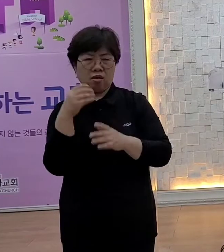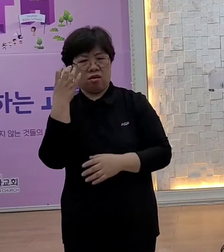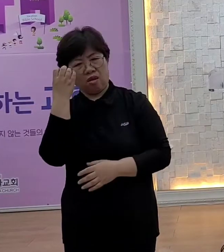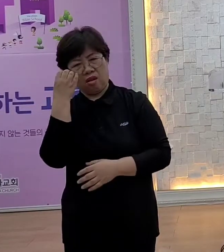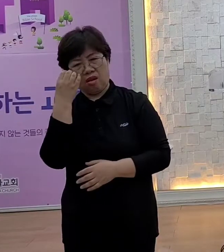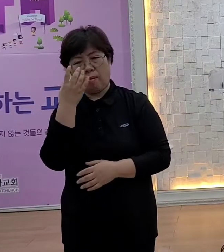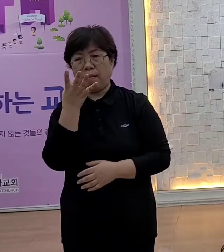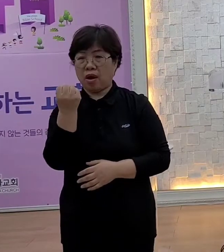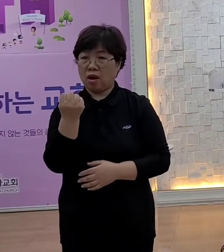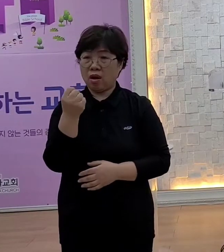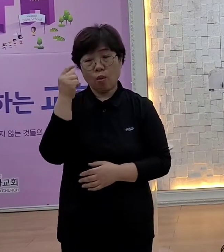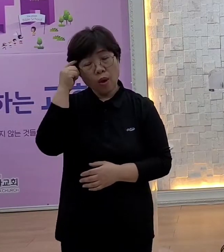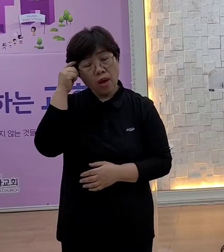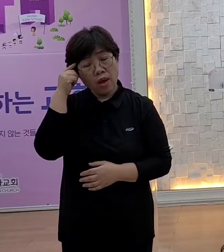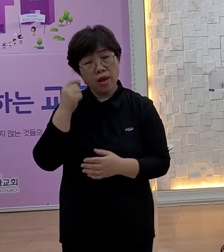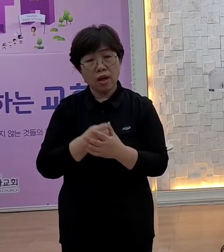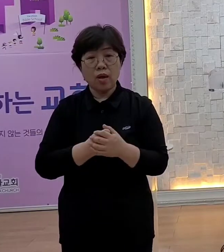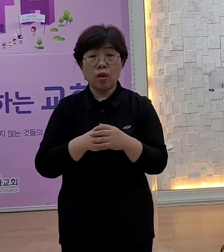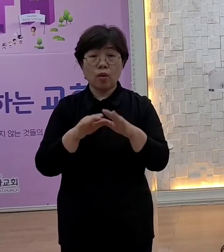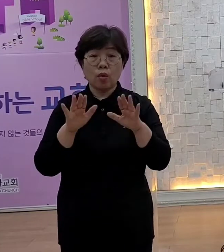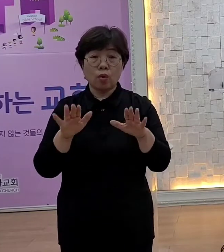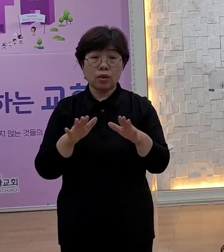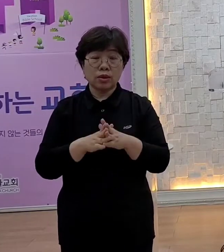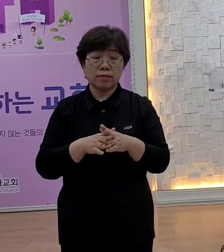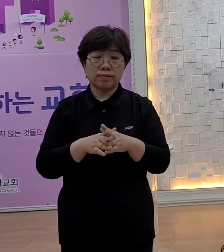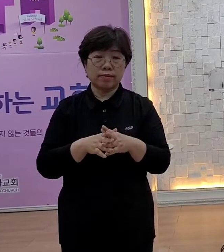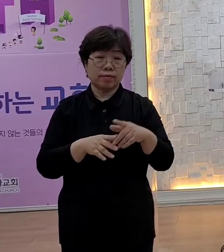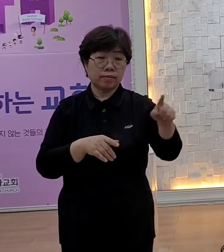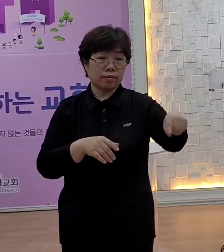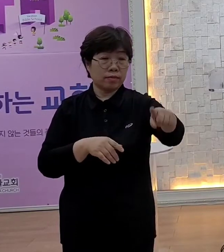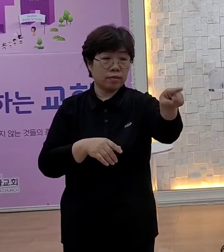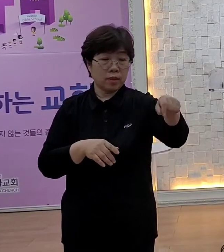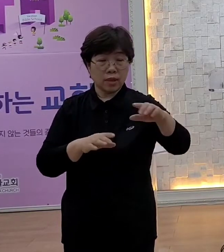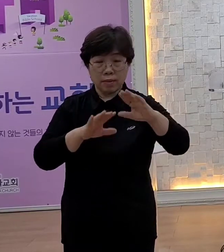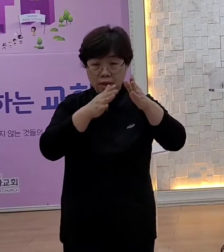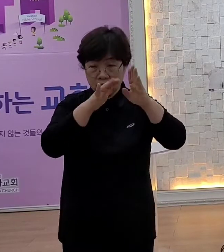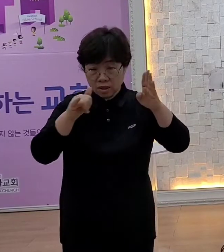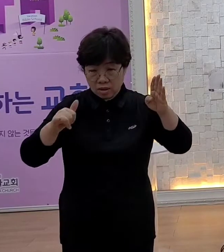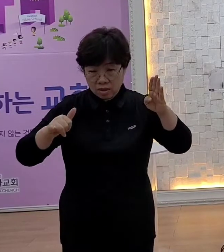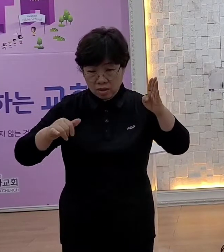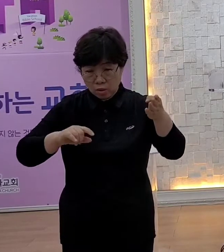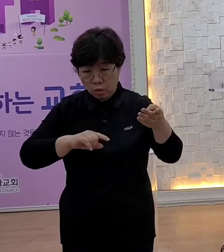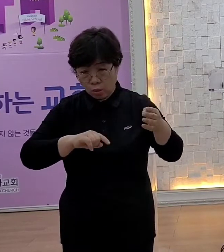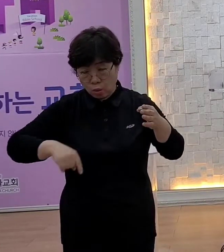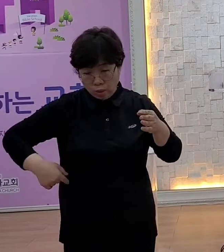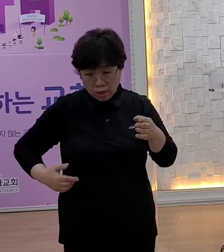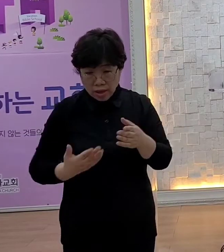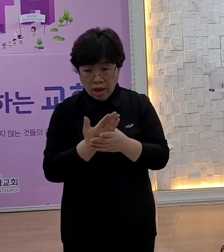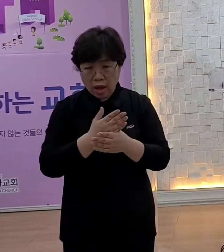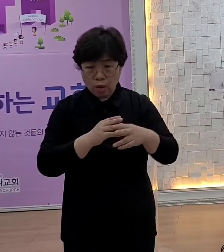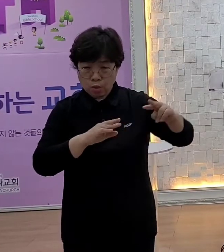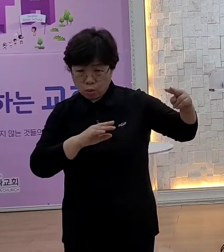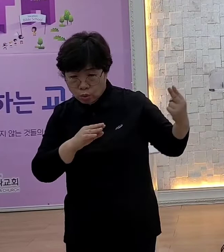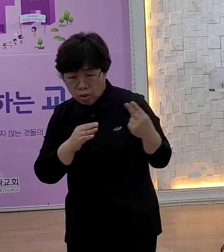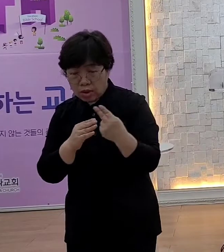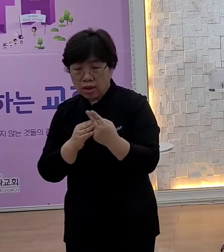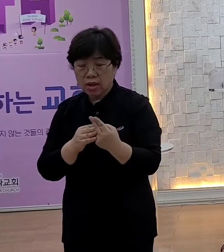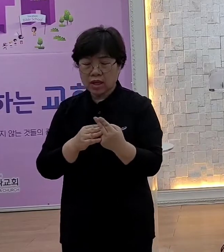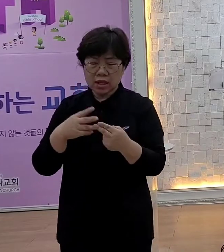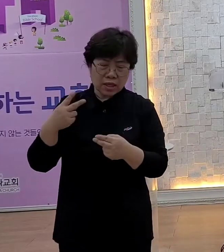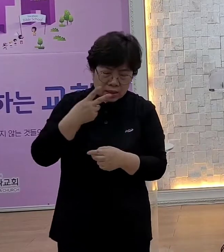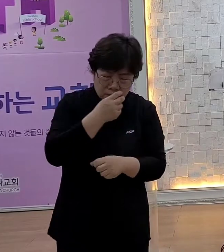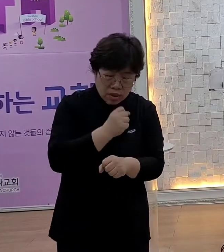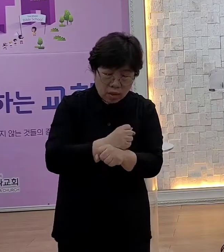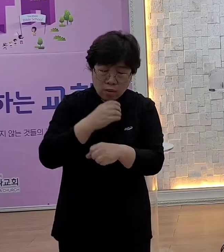왜냐하면 오늘 이 니느웨 백성들이 이 돌이켰다는 이 사실, 상복을 입고 금식을 하고 회개했다